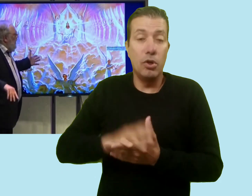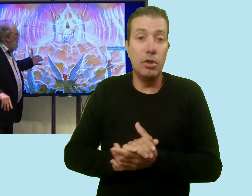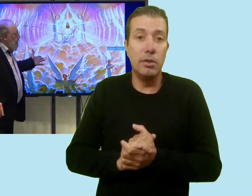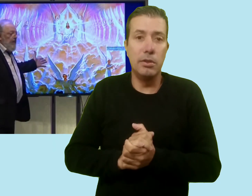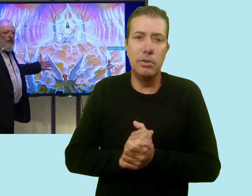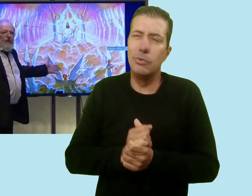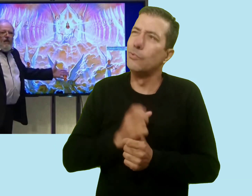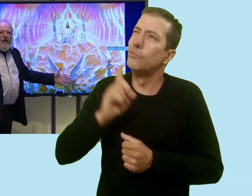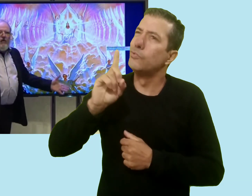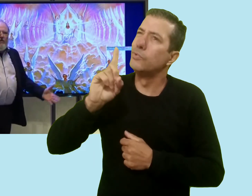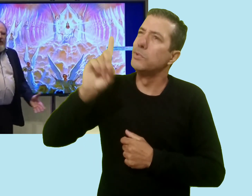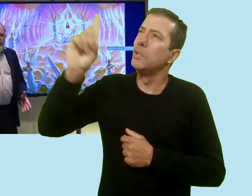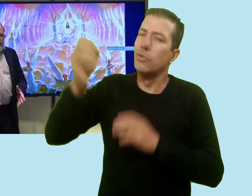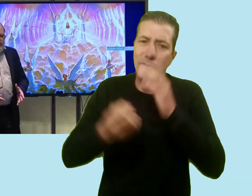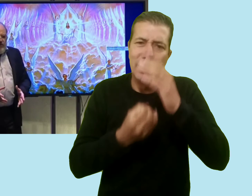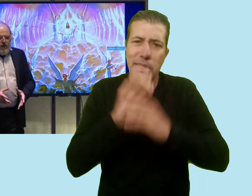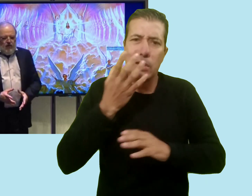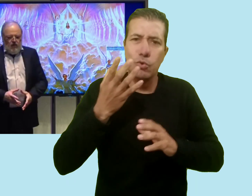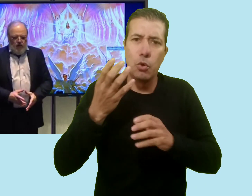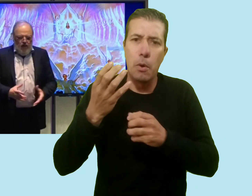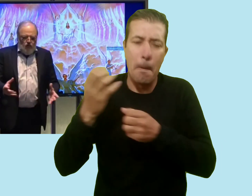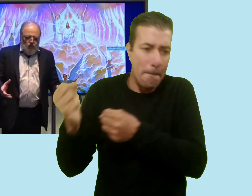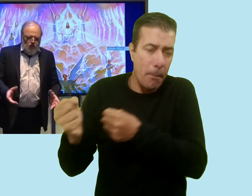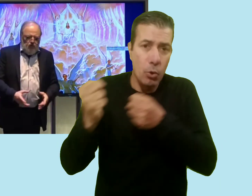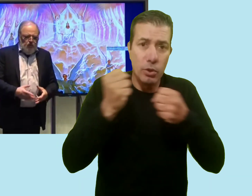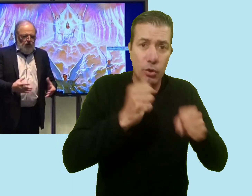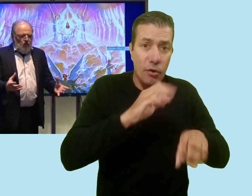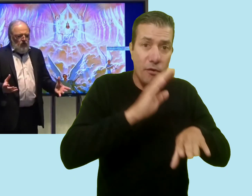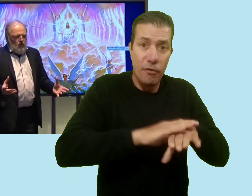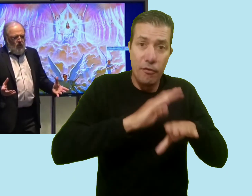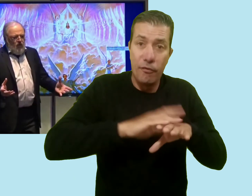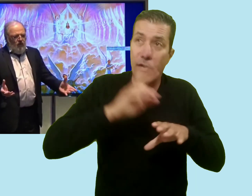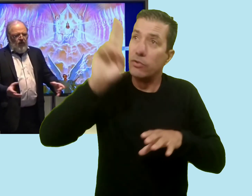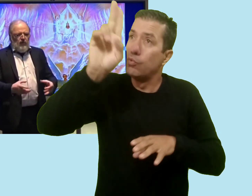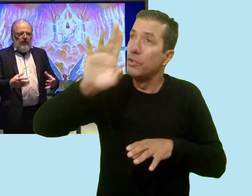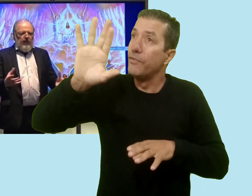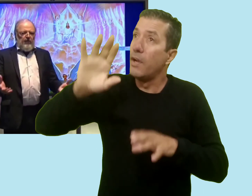história, hein? Um Deus Criador